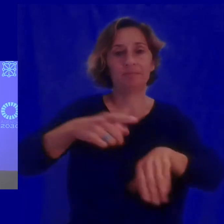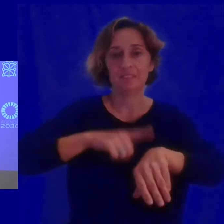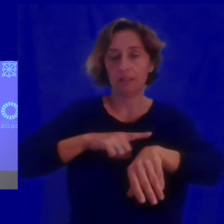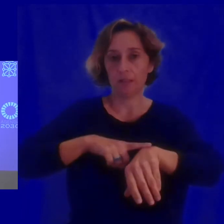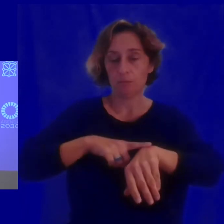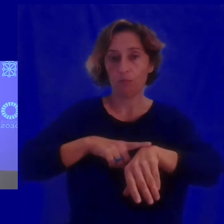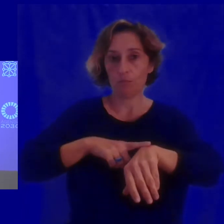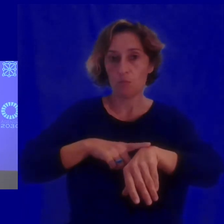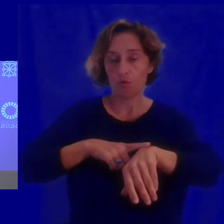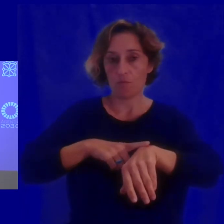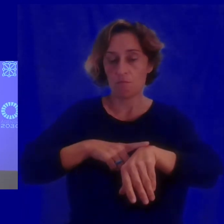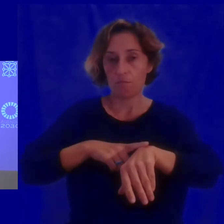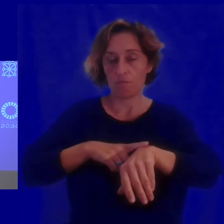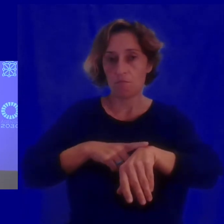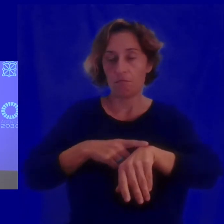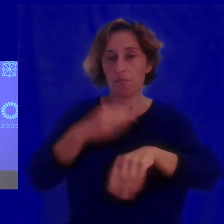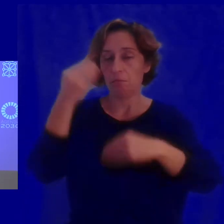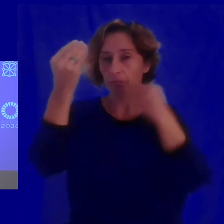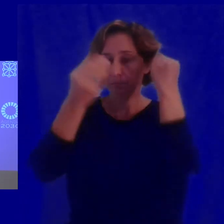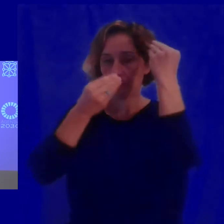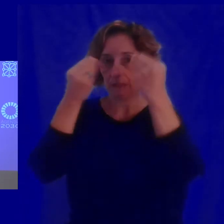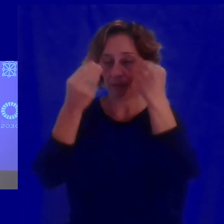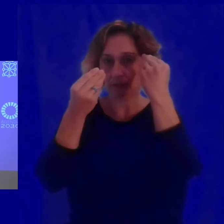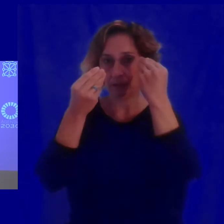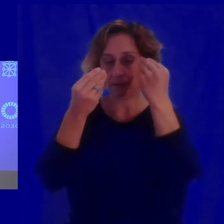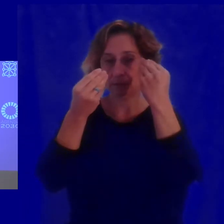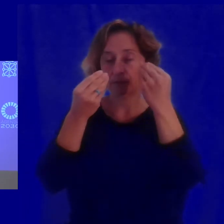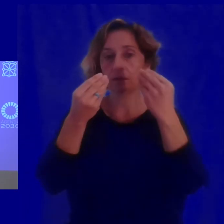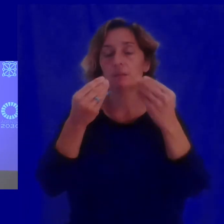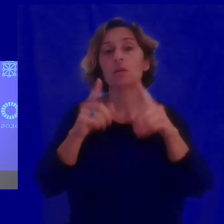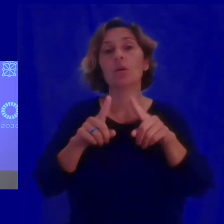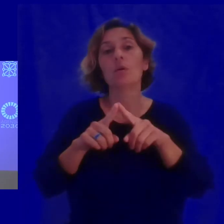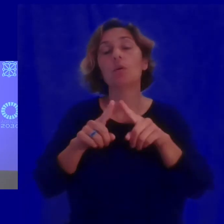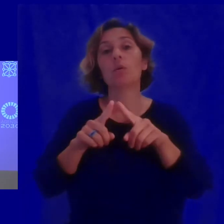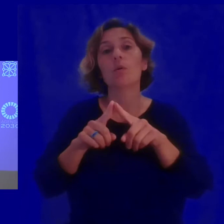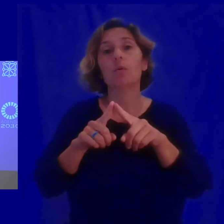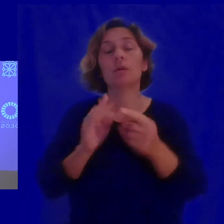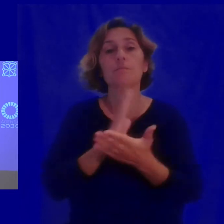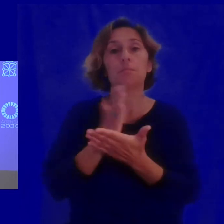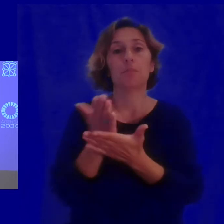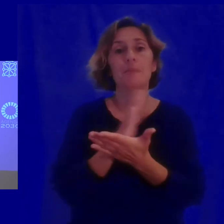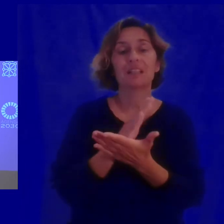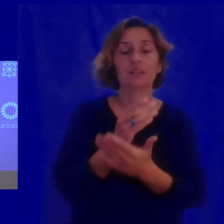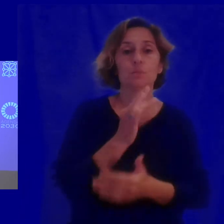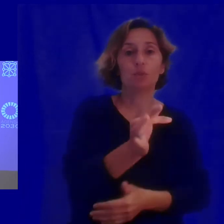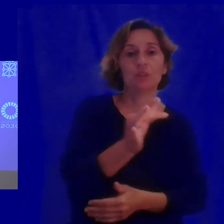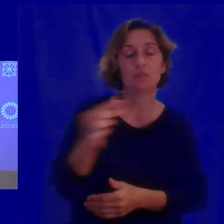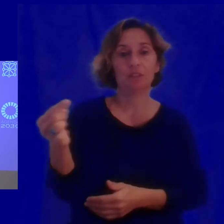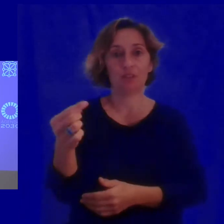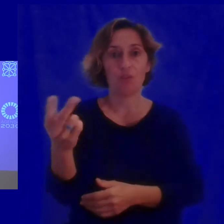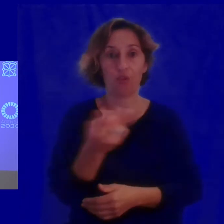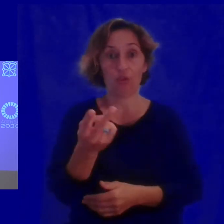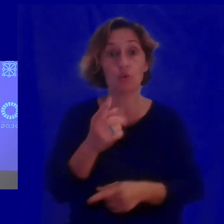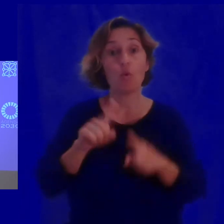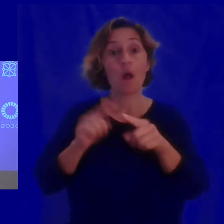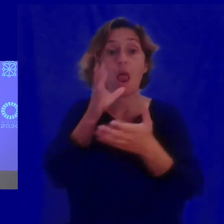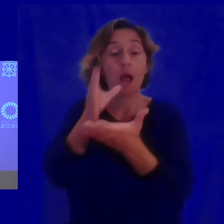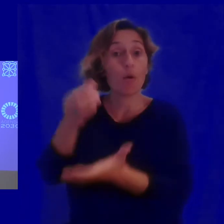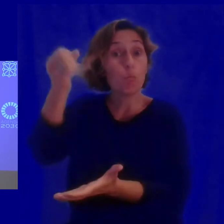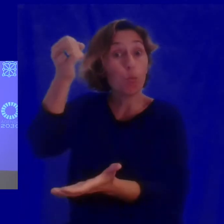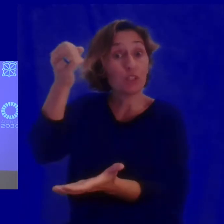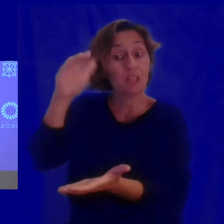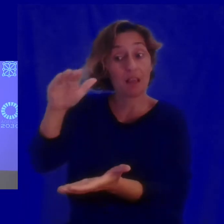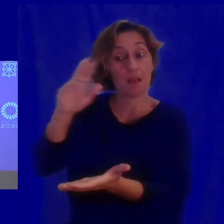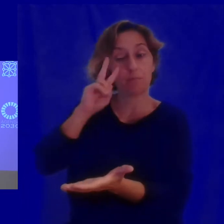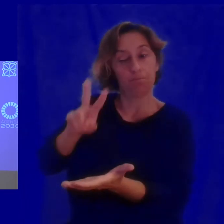en el espacio y tener en cuenta las dos caras de la misma moneda. Ver la botella medio llena,